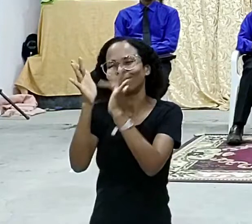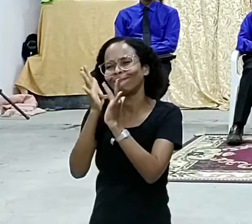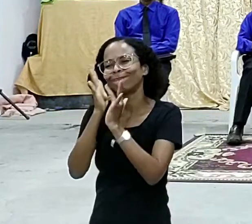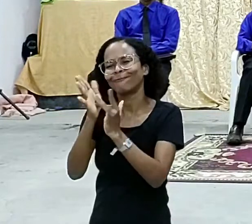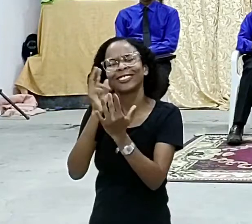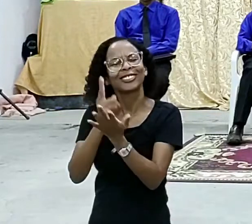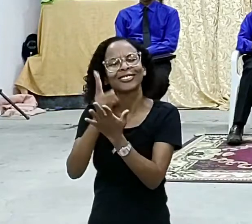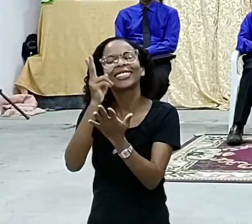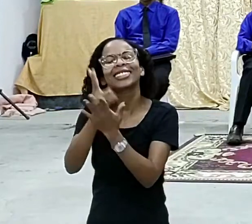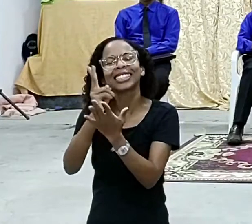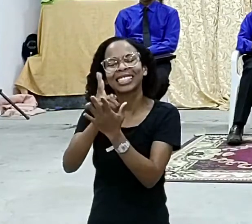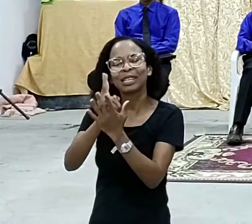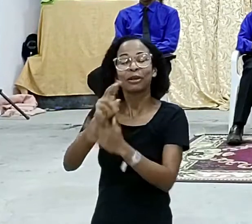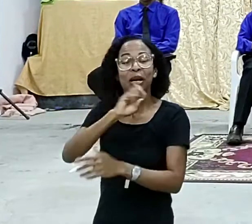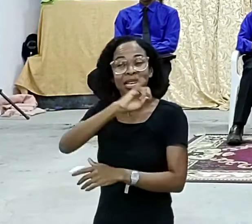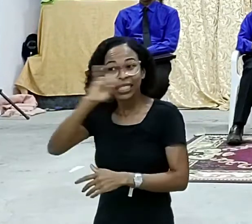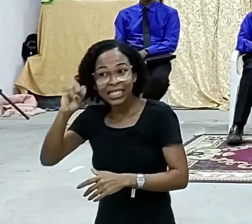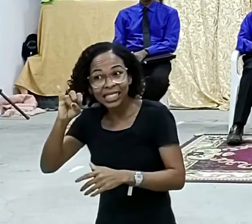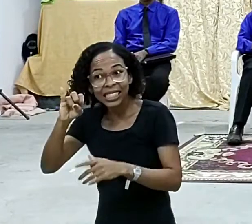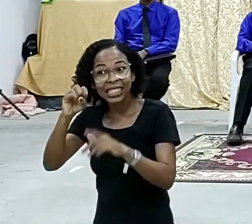acabamos quebrando a cara.